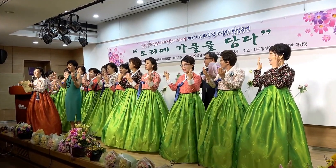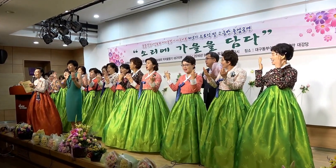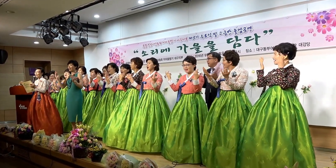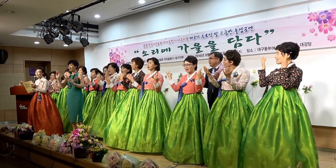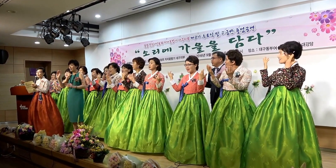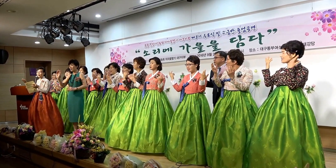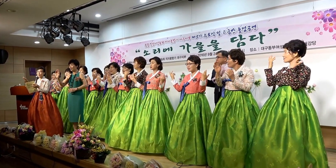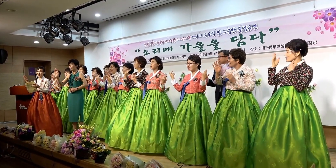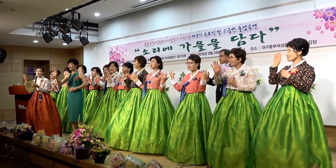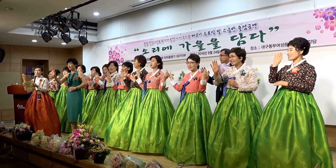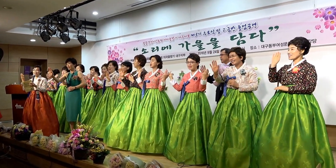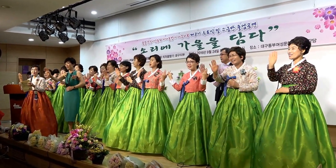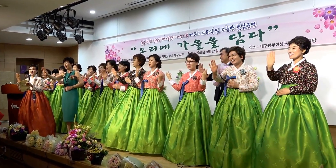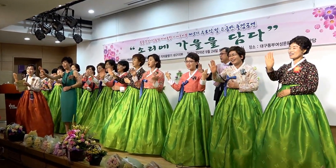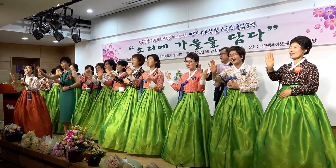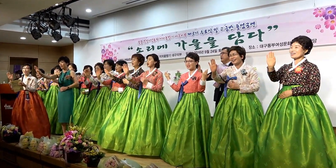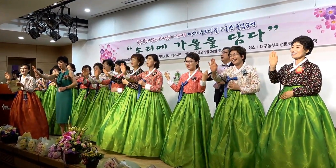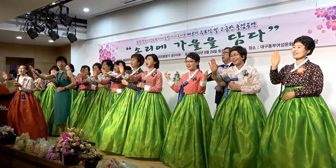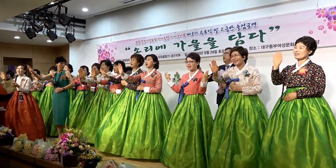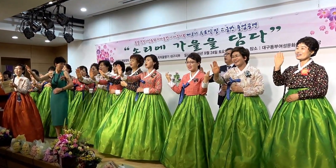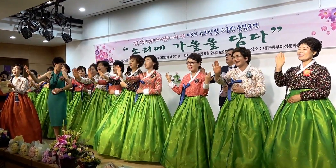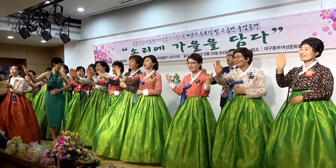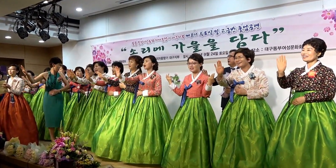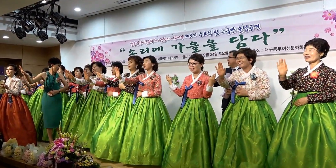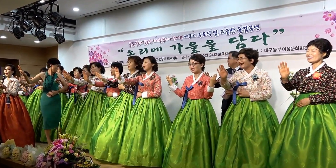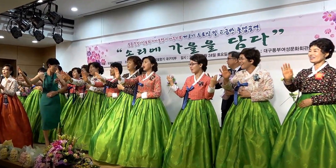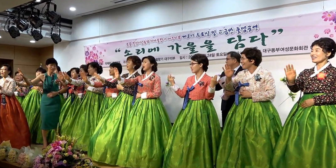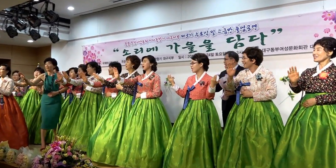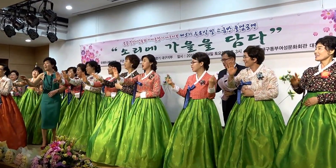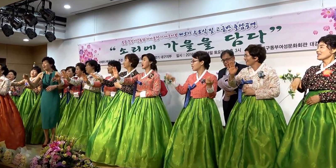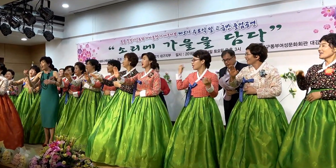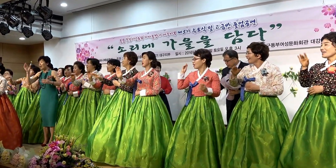떠나다 위에 얼마나